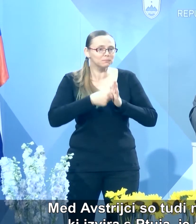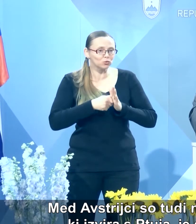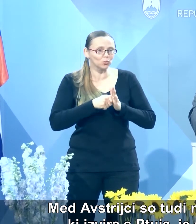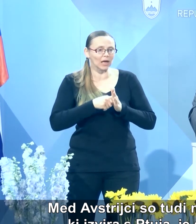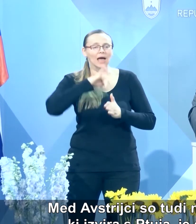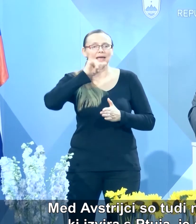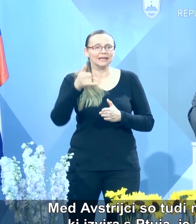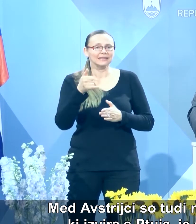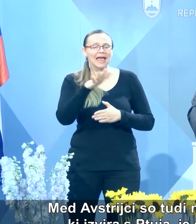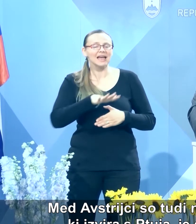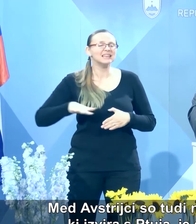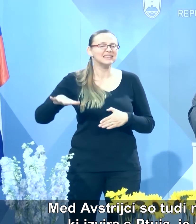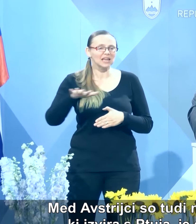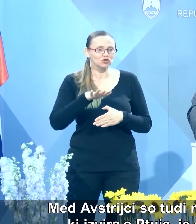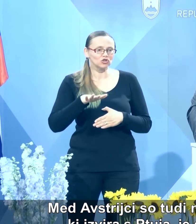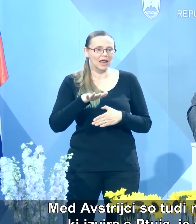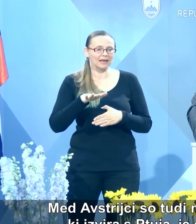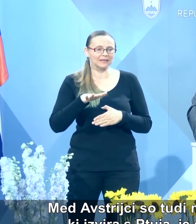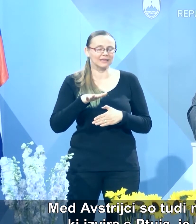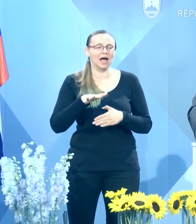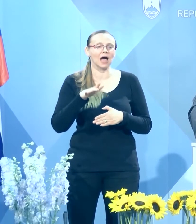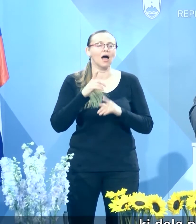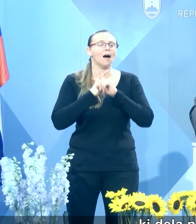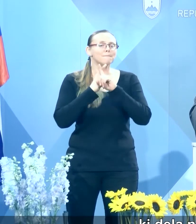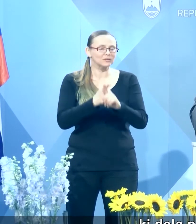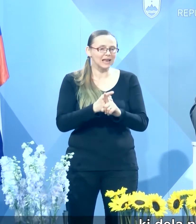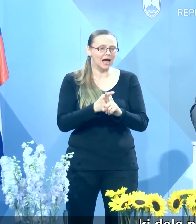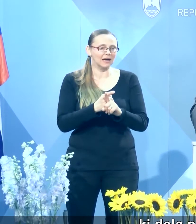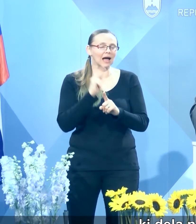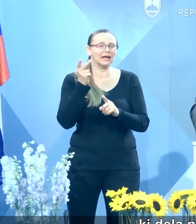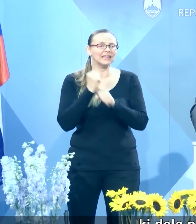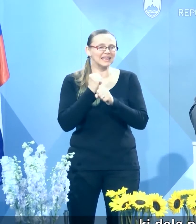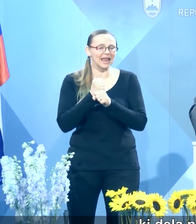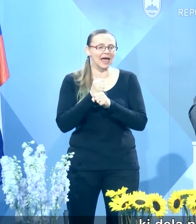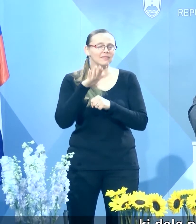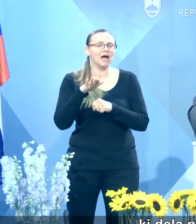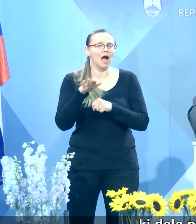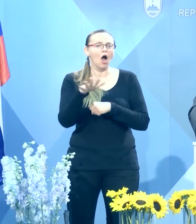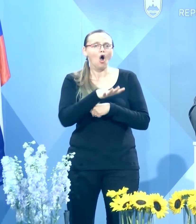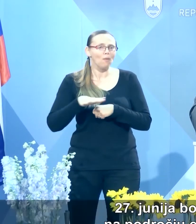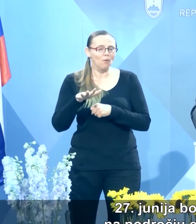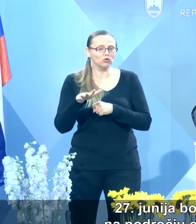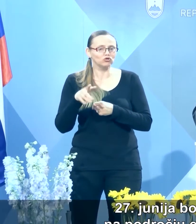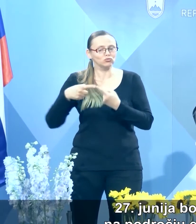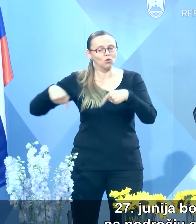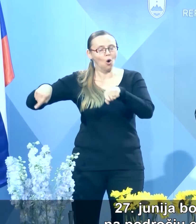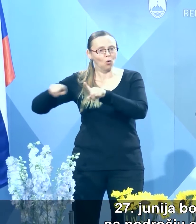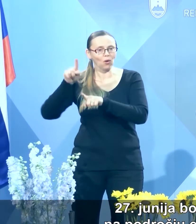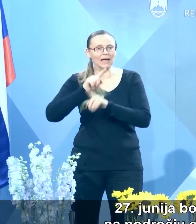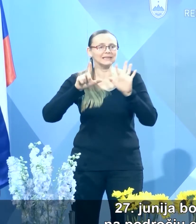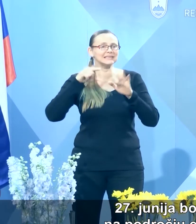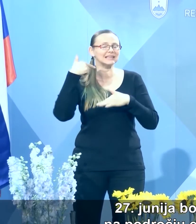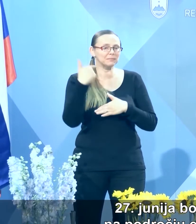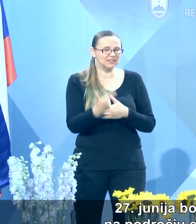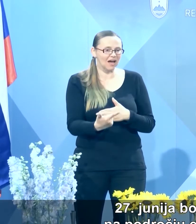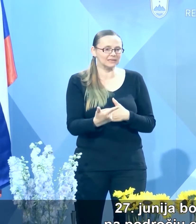je deželna in zvestna poslanka, ki dela na območju okolja. In